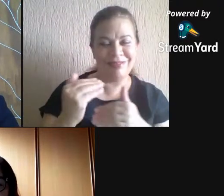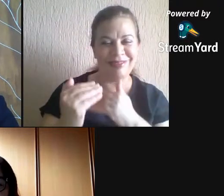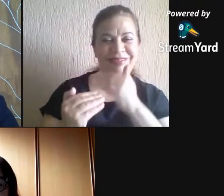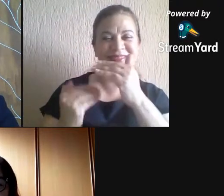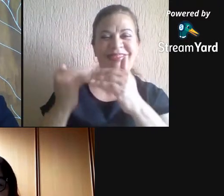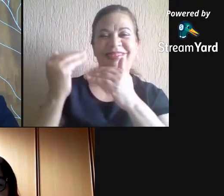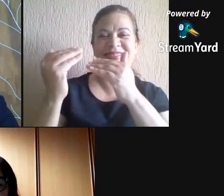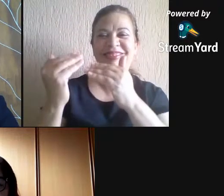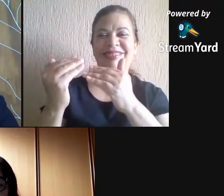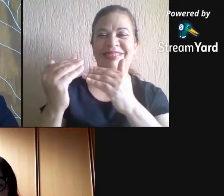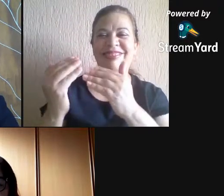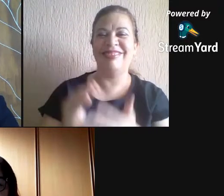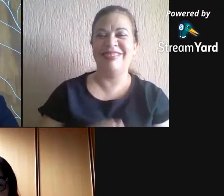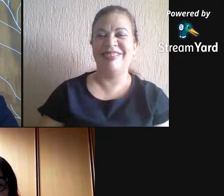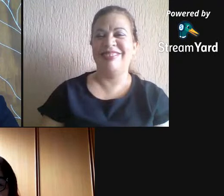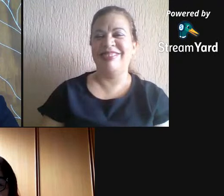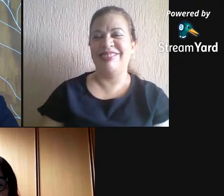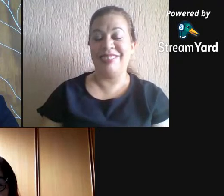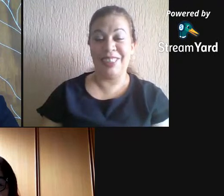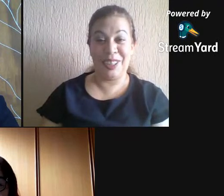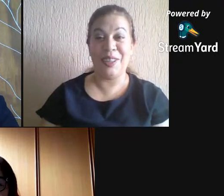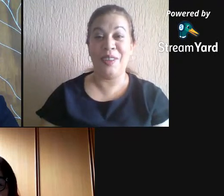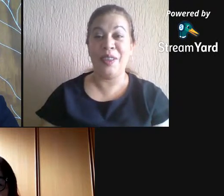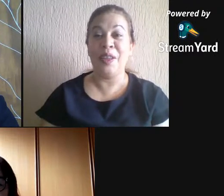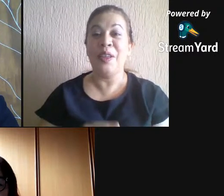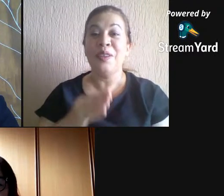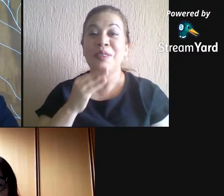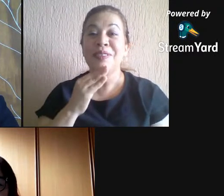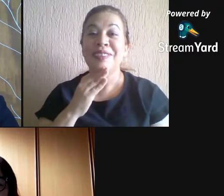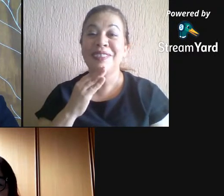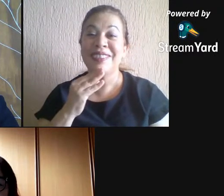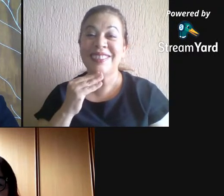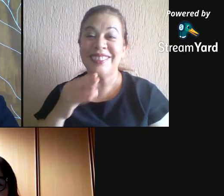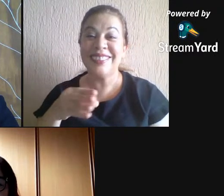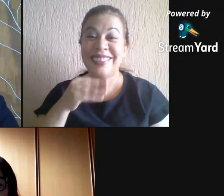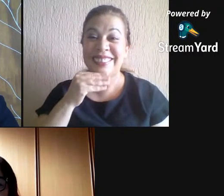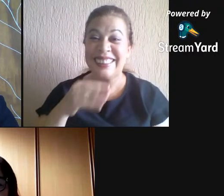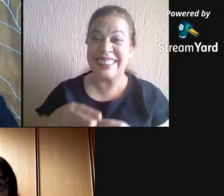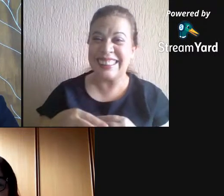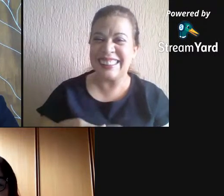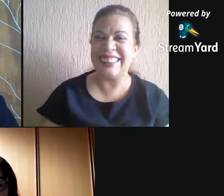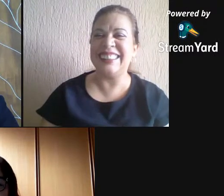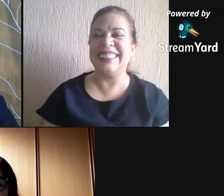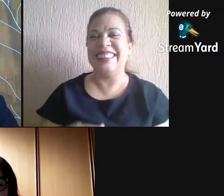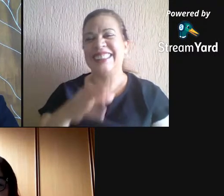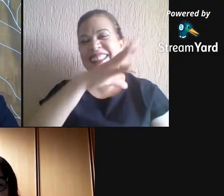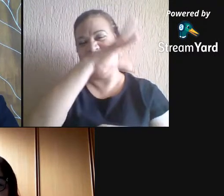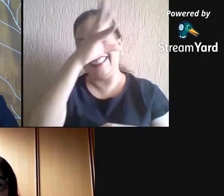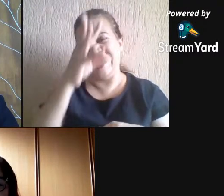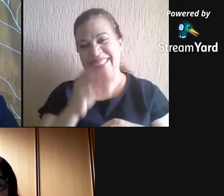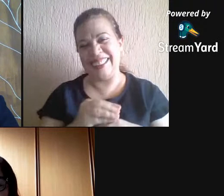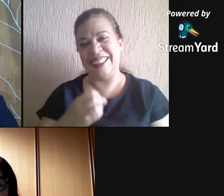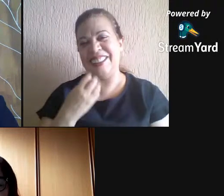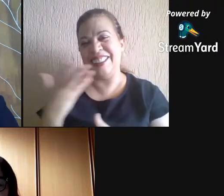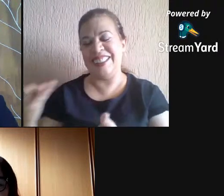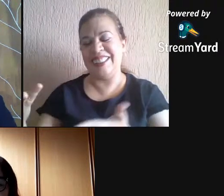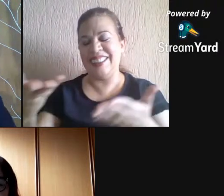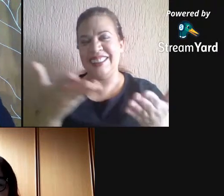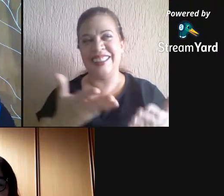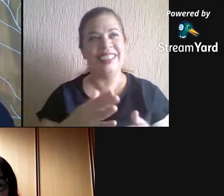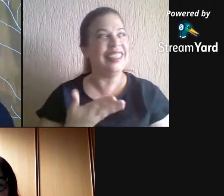caminhada, que é a busca do conhecimento por meio da participação das atividades acadêmicas do PROFEPT. Sejam todos muito bem-vindos.